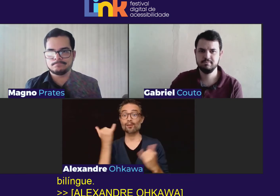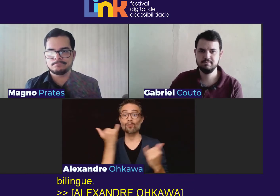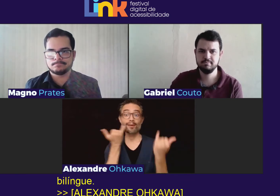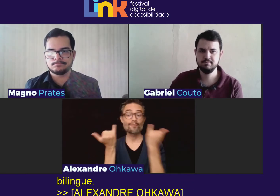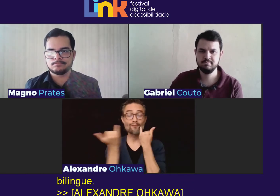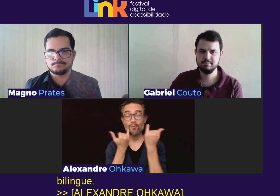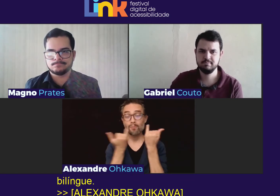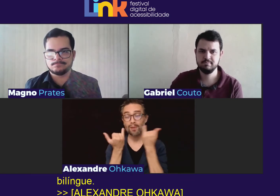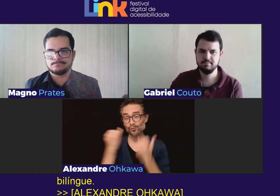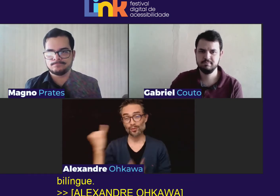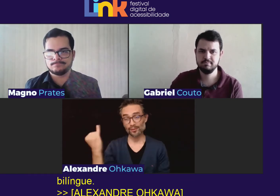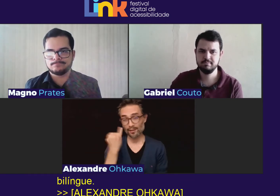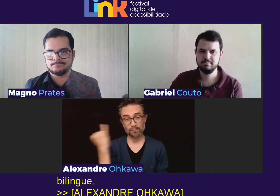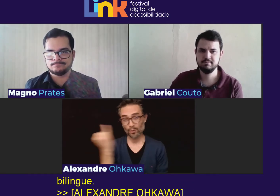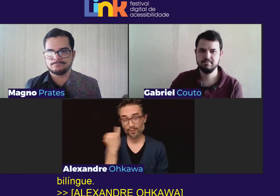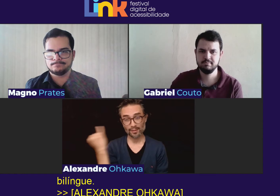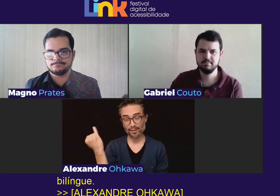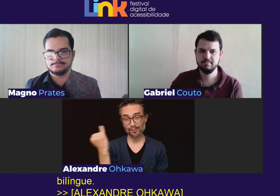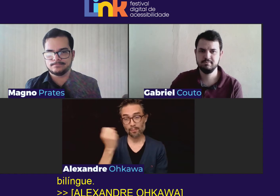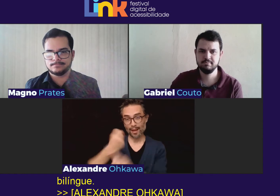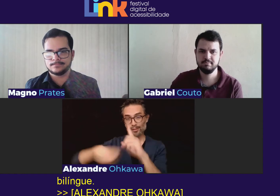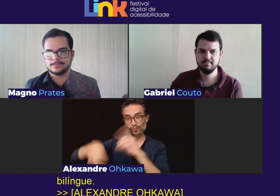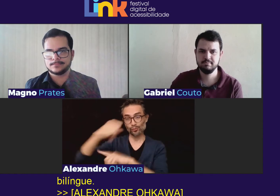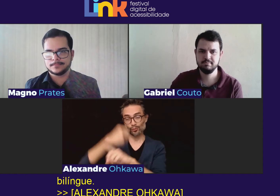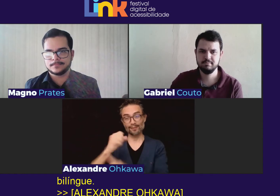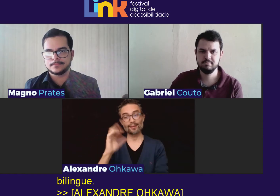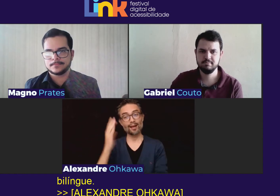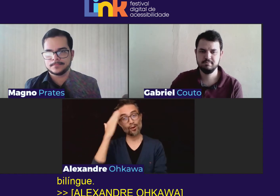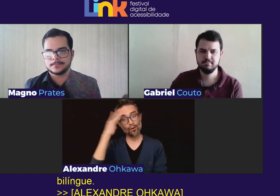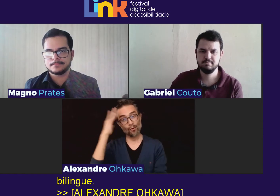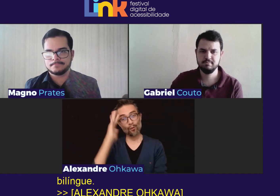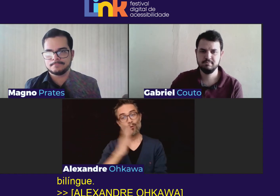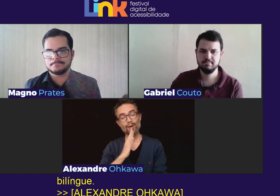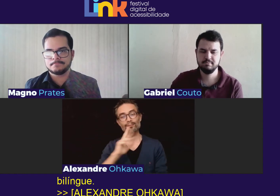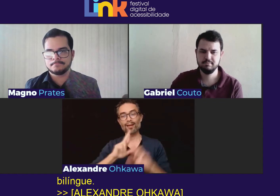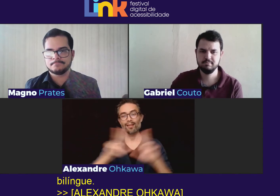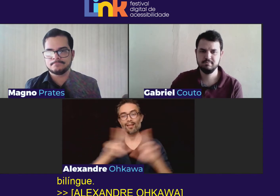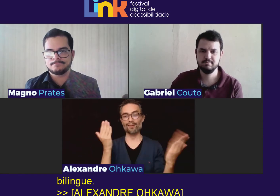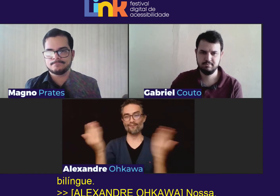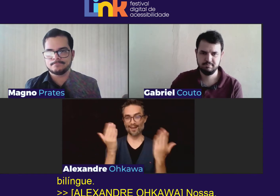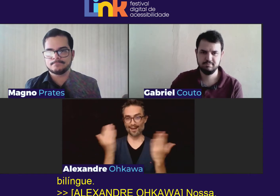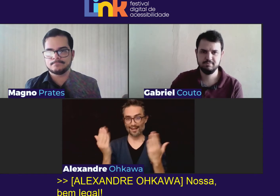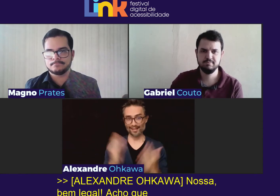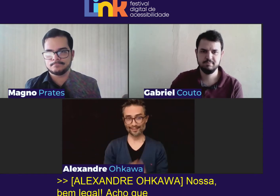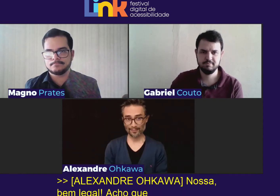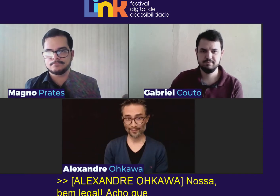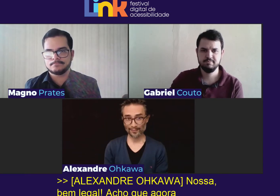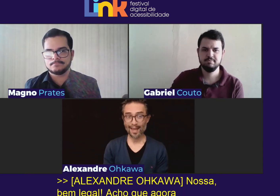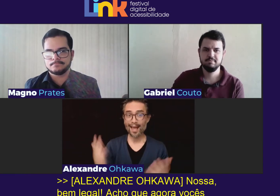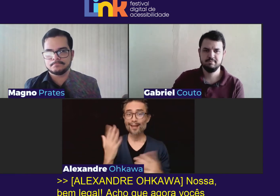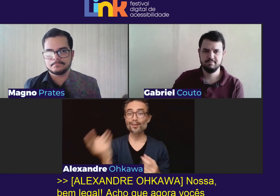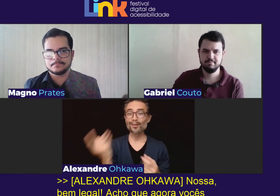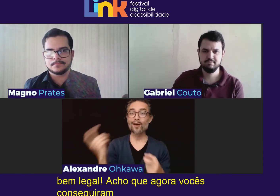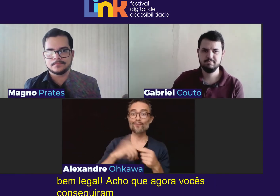Nossa, bem legal, né? Agora eu acho que vocês conseguiram entender de uma forma bem clara, né? A diferença de